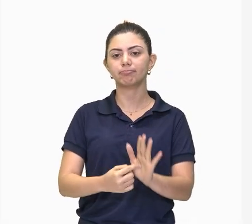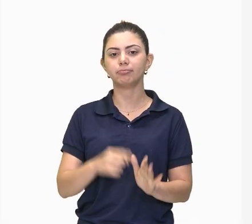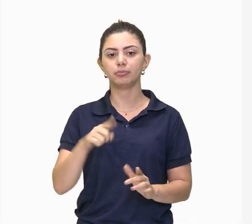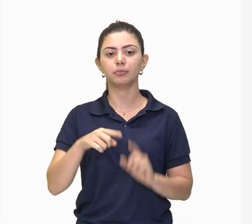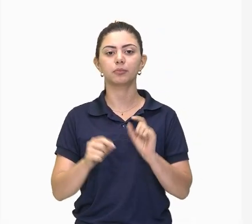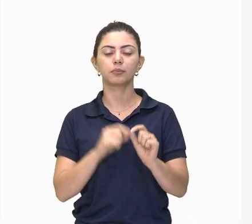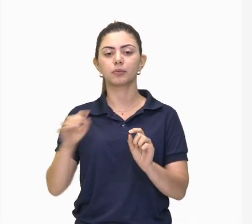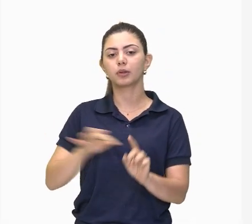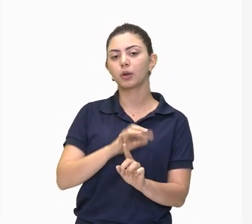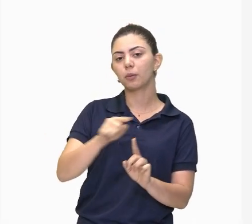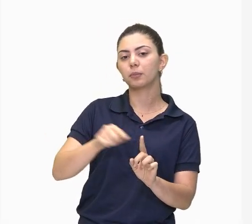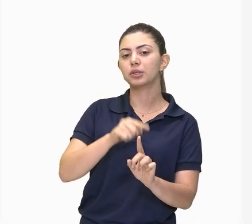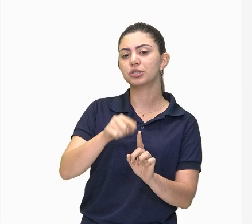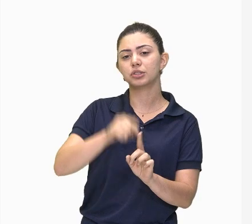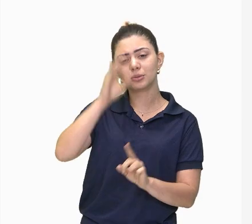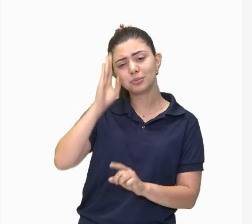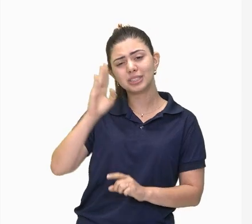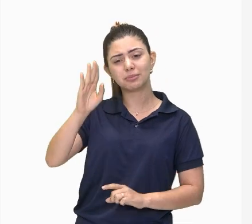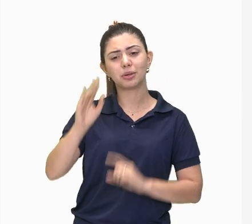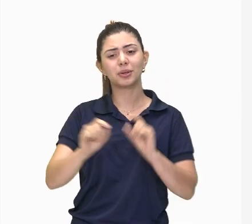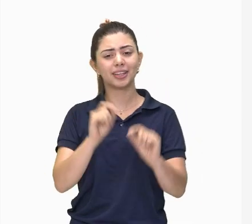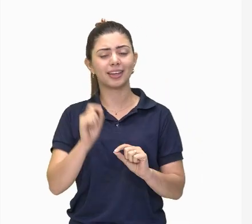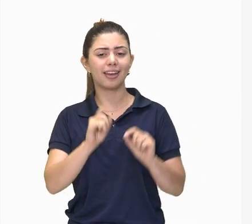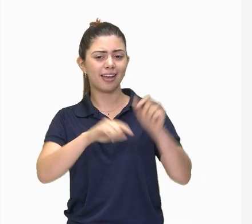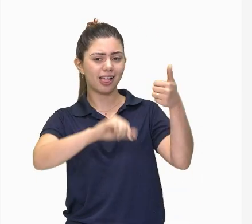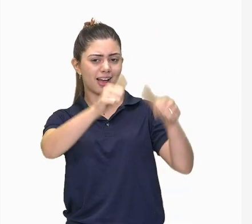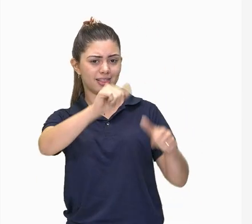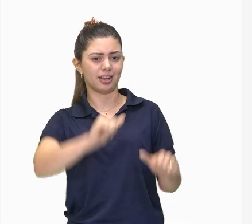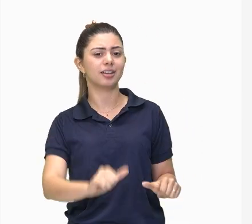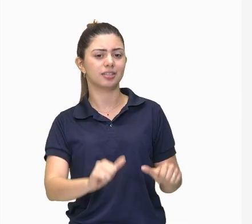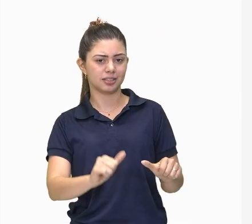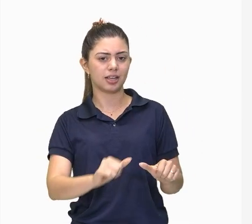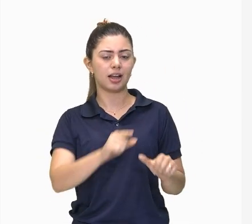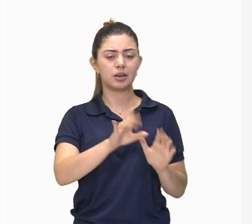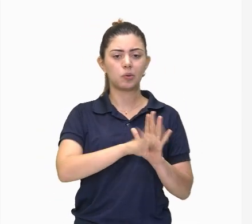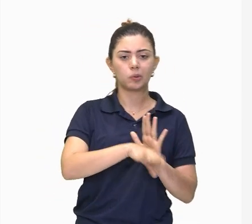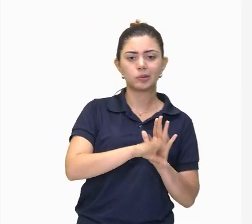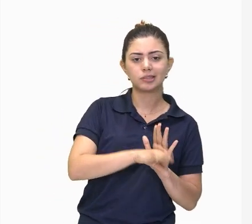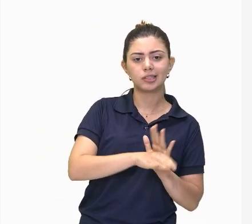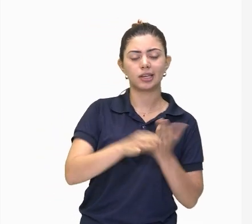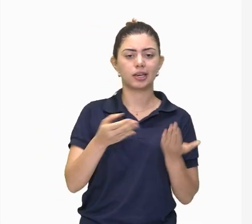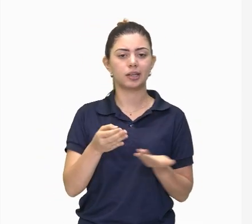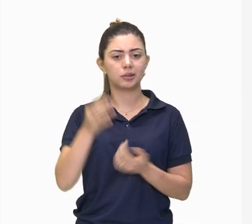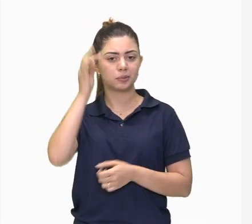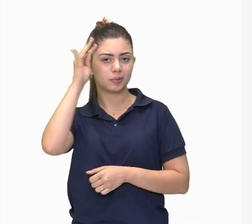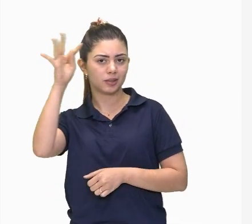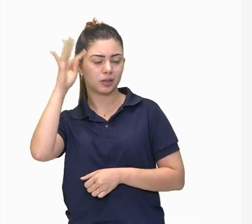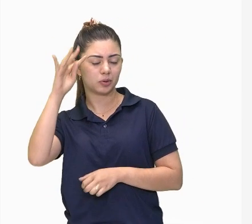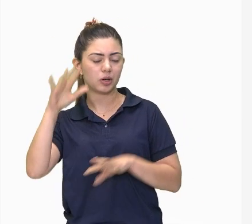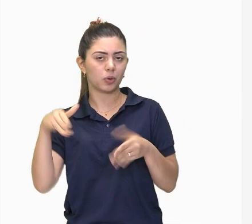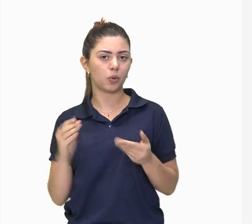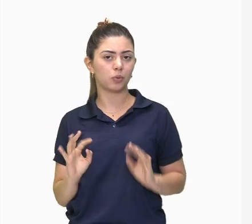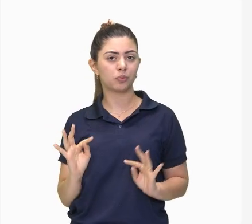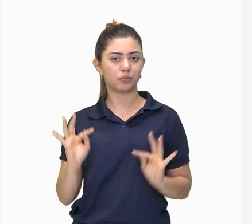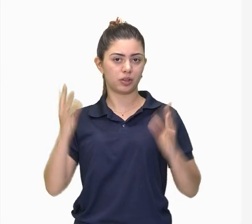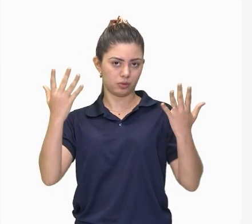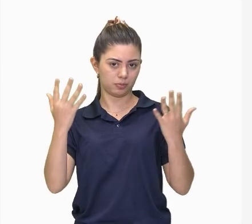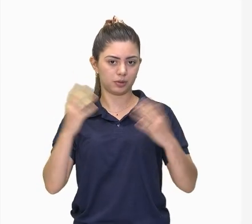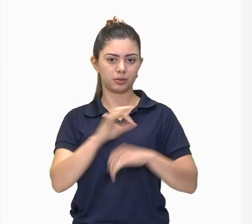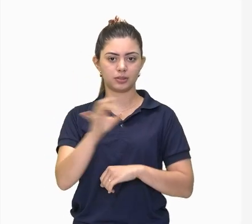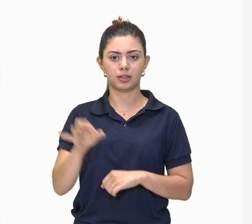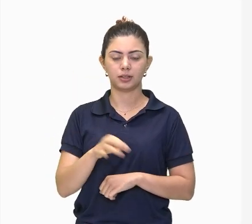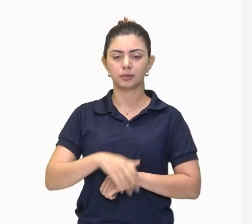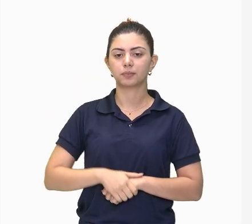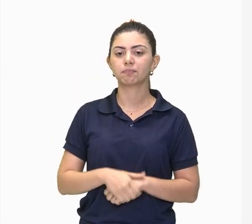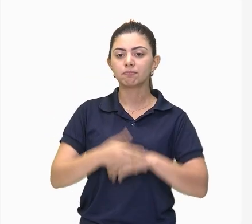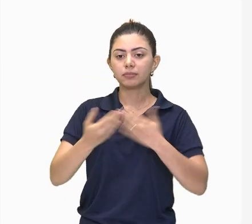como função principal sintetizar e ou analisar alguma ideia, conceito, teoria ou fenômeno. Desse